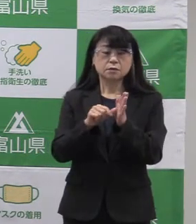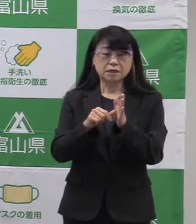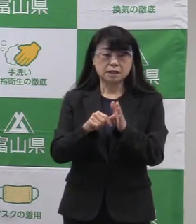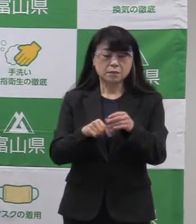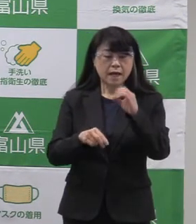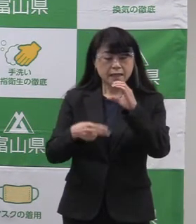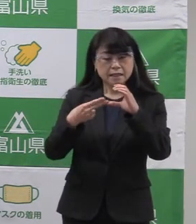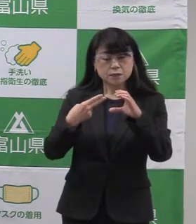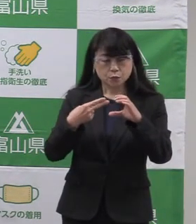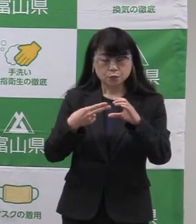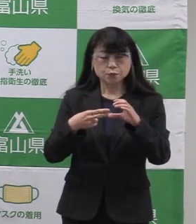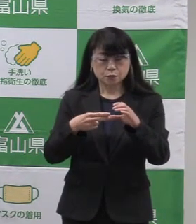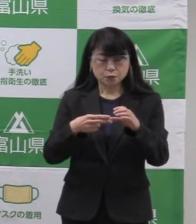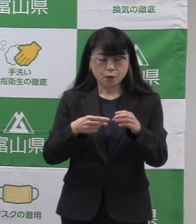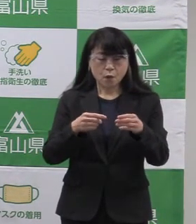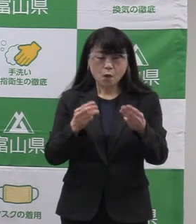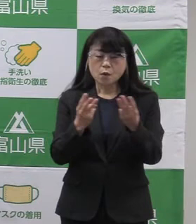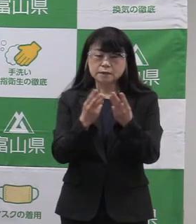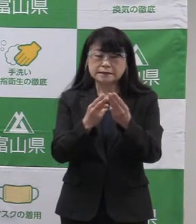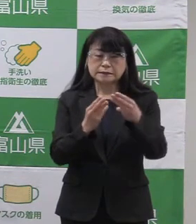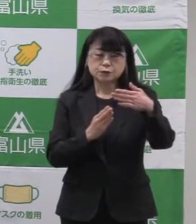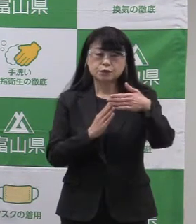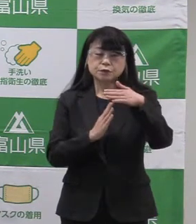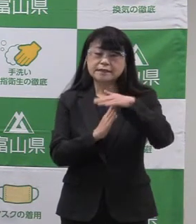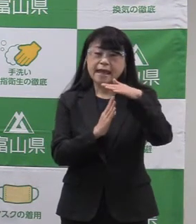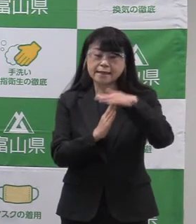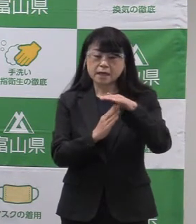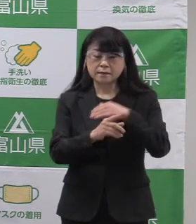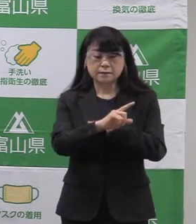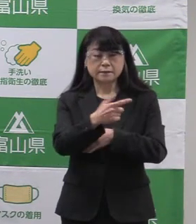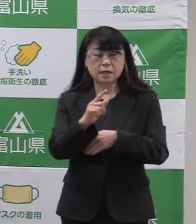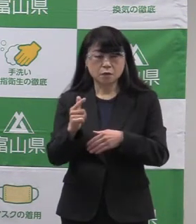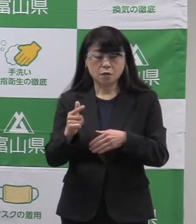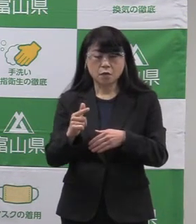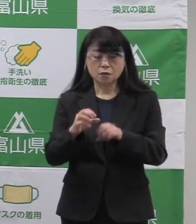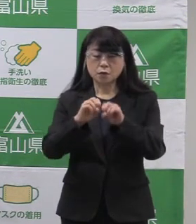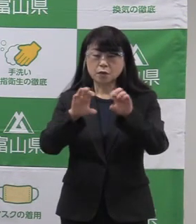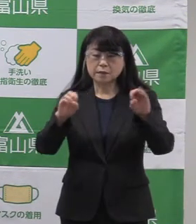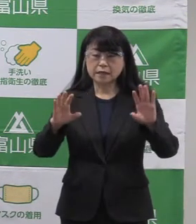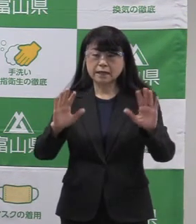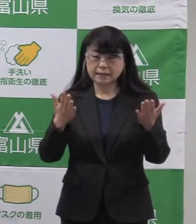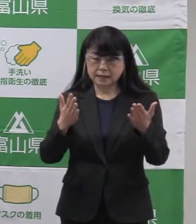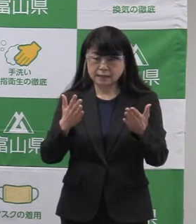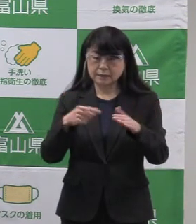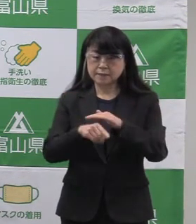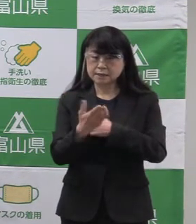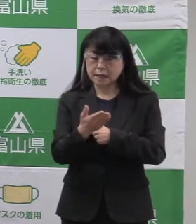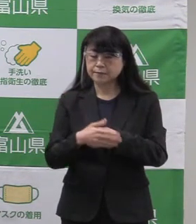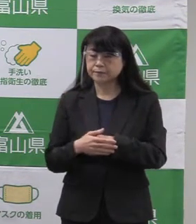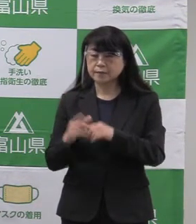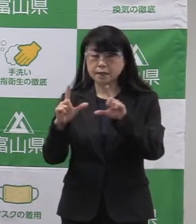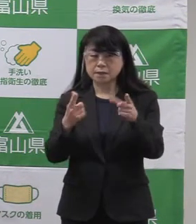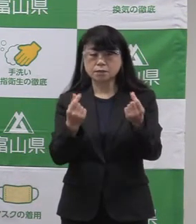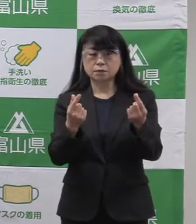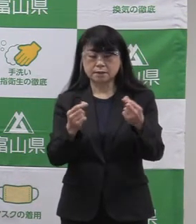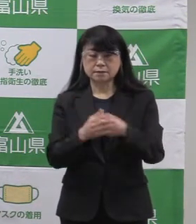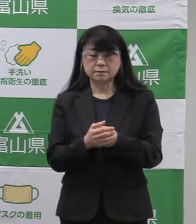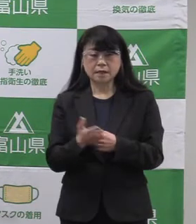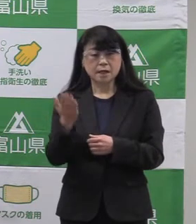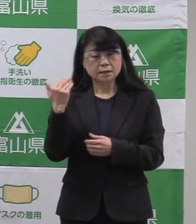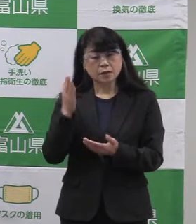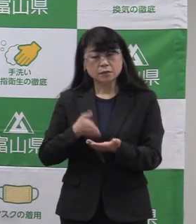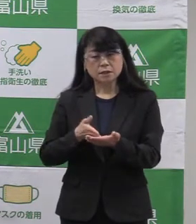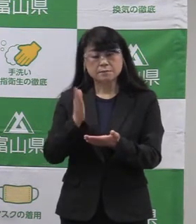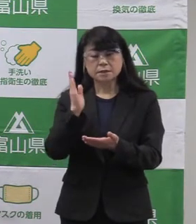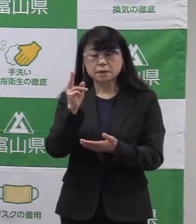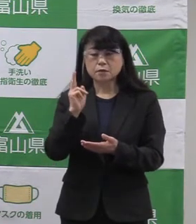人数4人までなどの人数制限なども特に呼びかけはしないという そうですね、はい、先ほど申し上げた